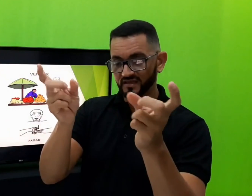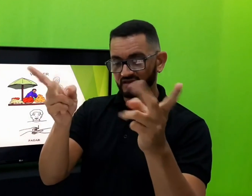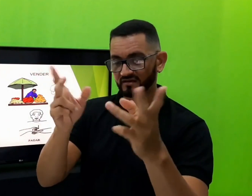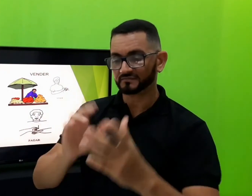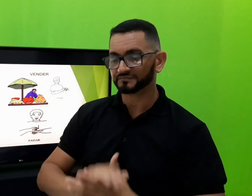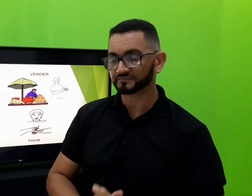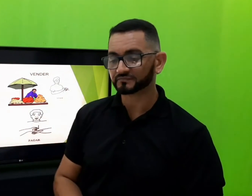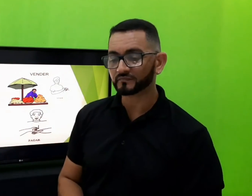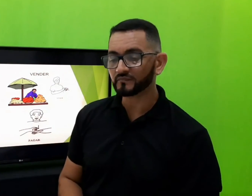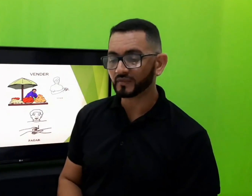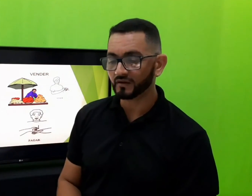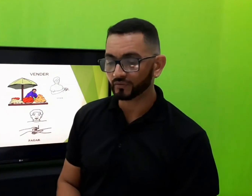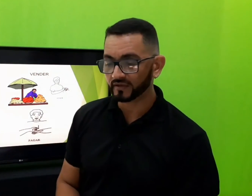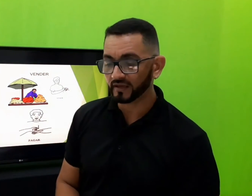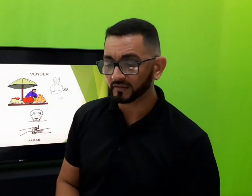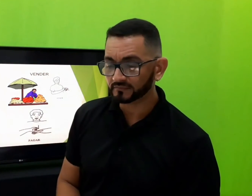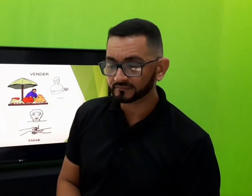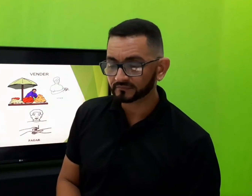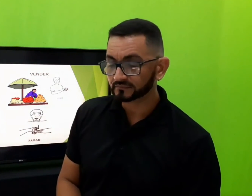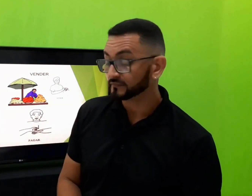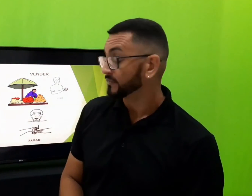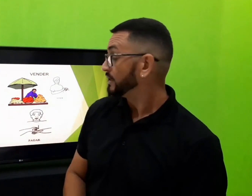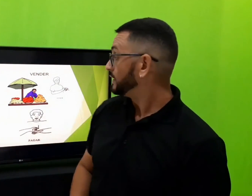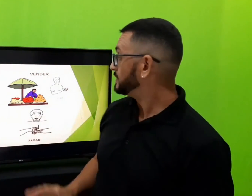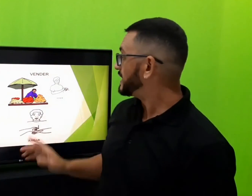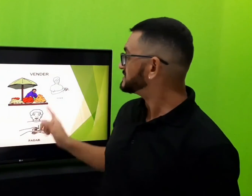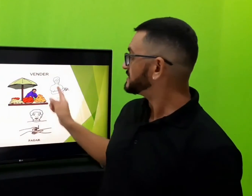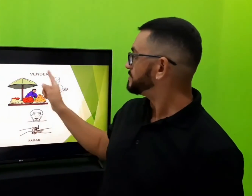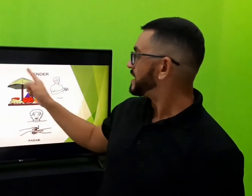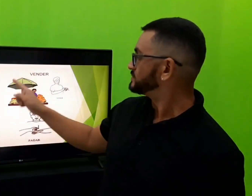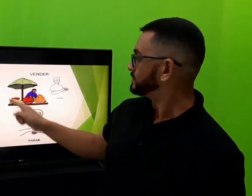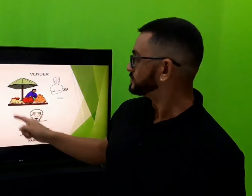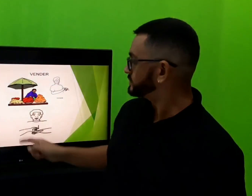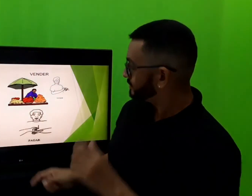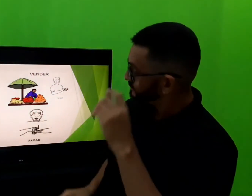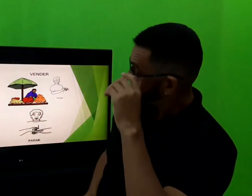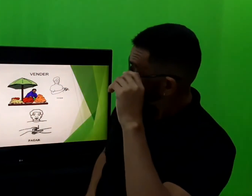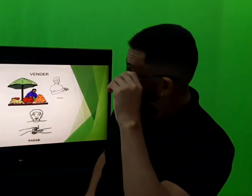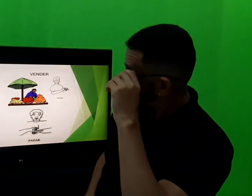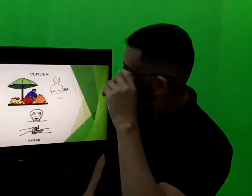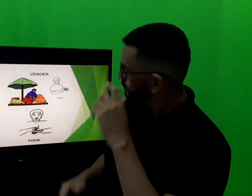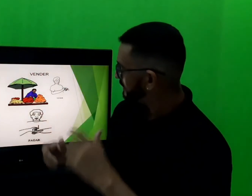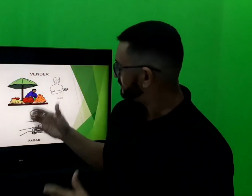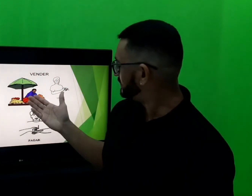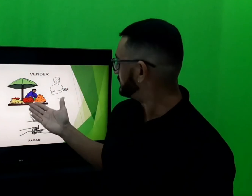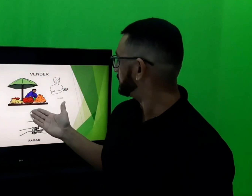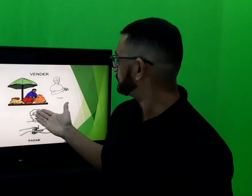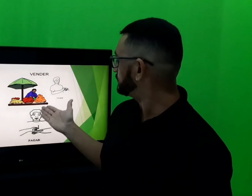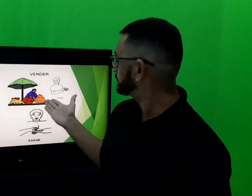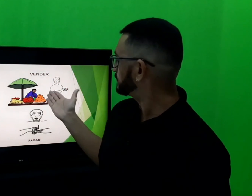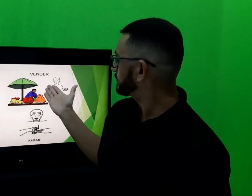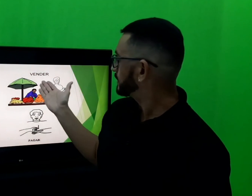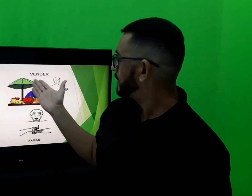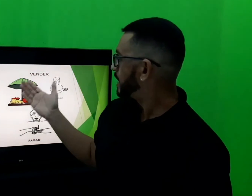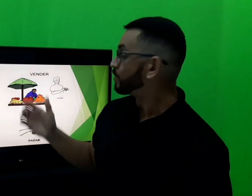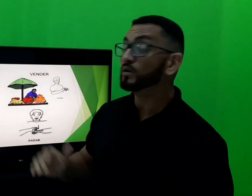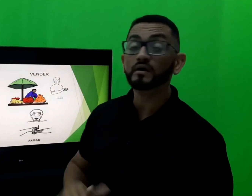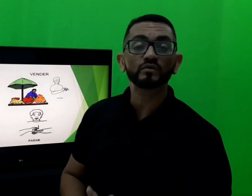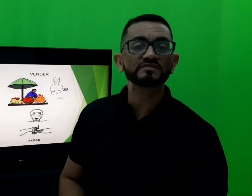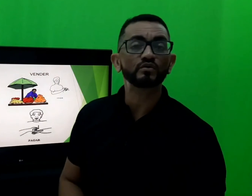Vender. Ok? E nessa imagem nós temos alguém vendendo alguma coisa em